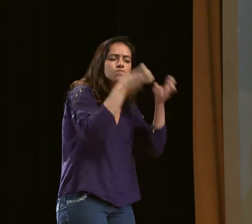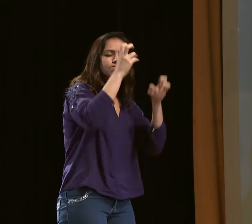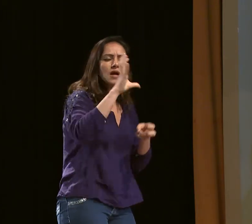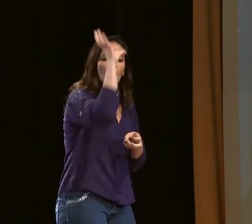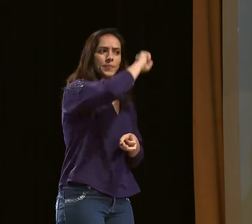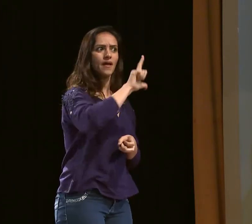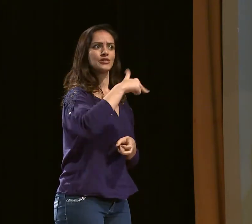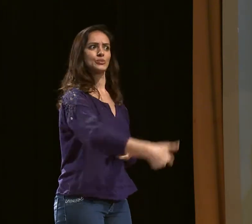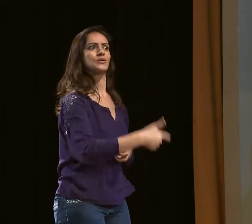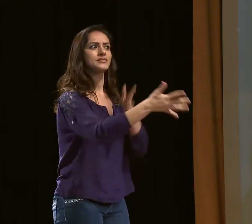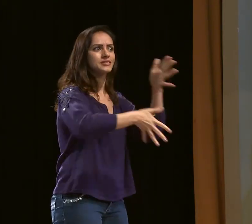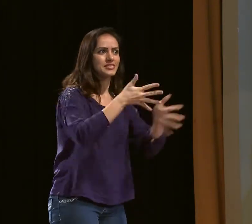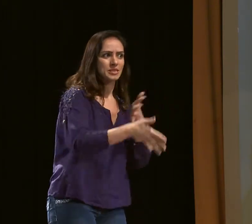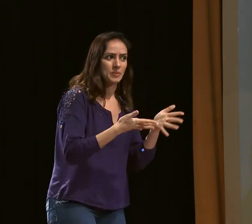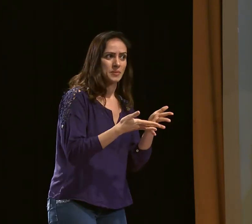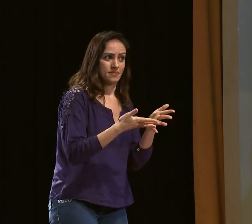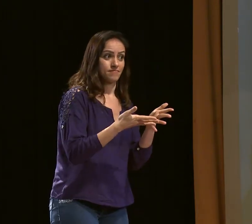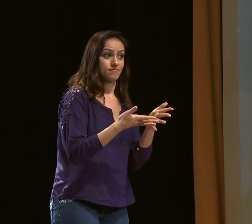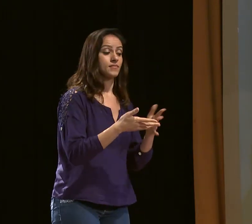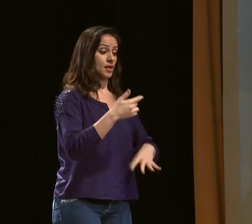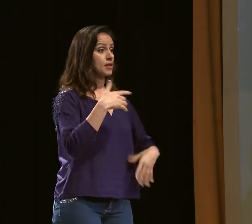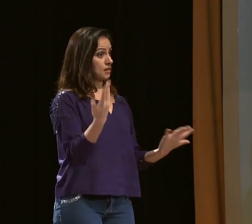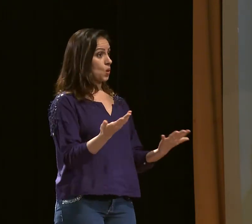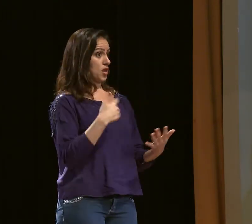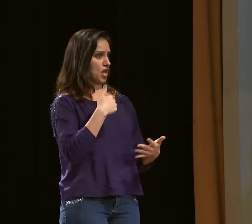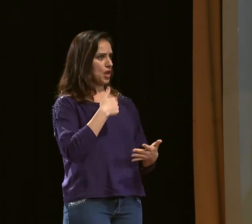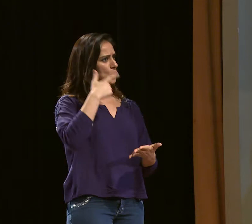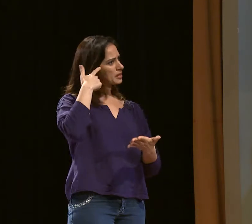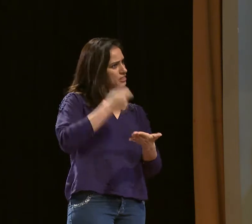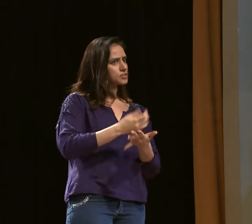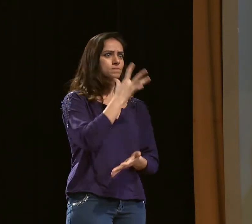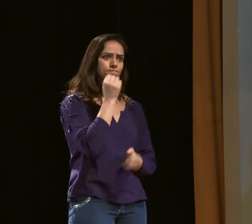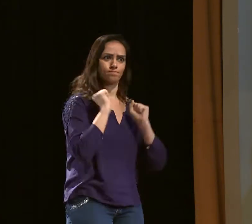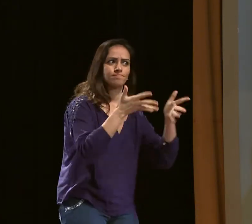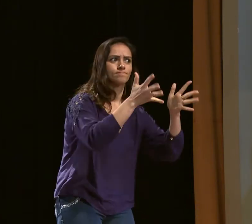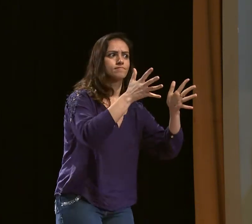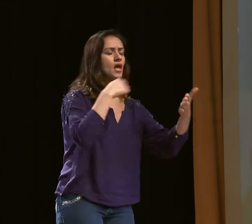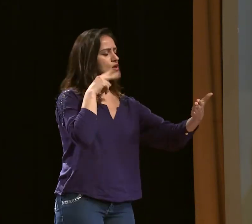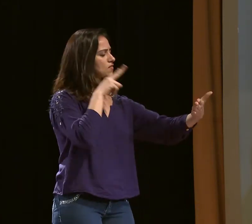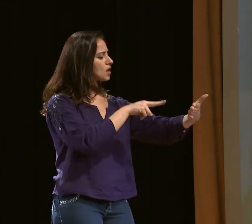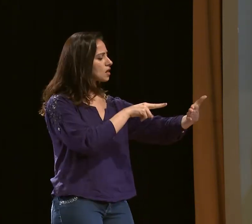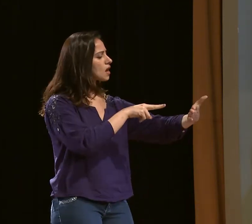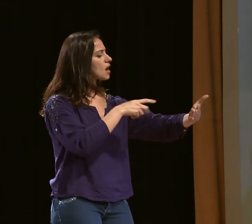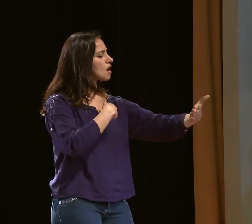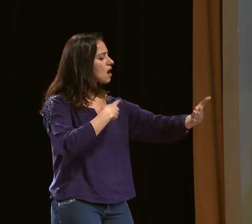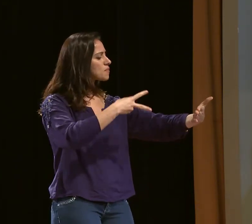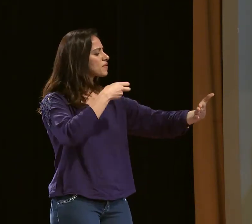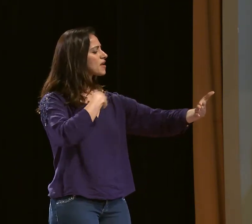aprendizagem. Fala como aprender a língua de sinais como segunda língua. E eu, né, resolvi fazer essa estratégia de parar de falar e